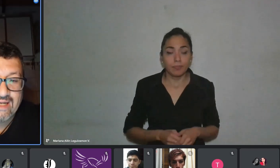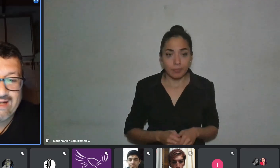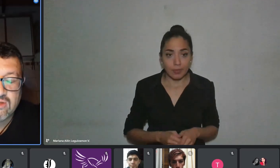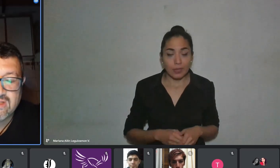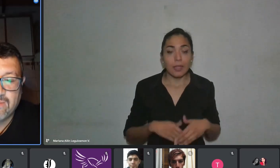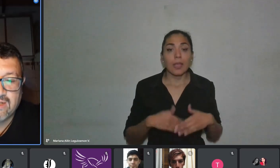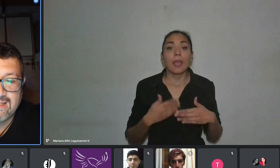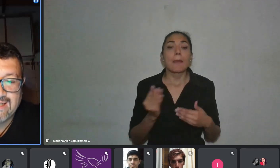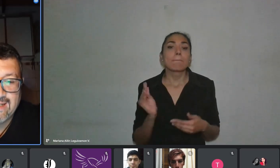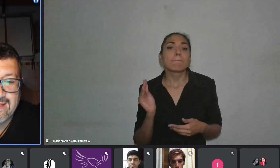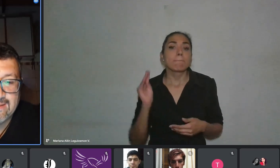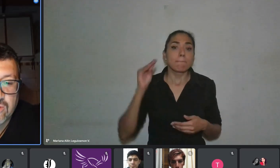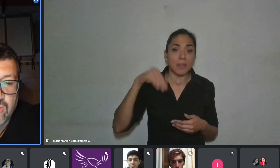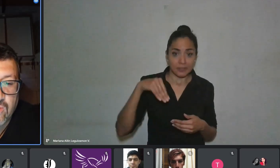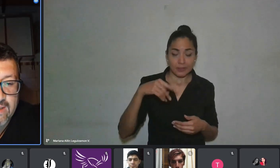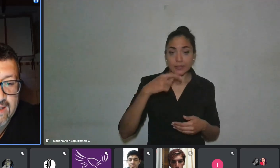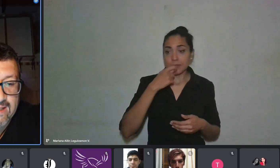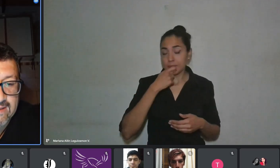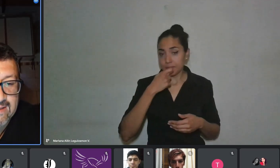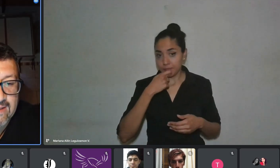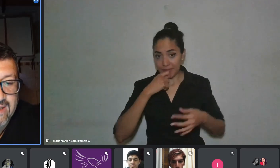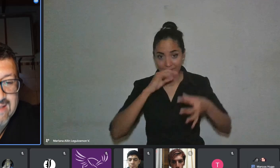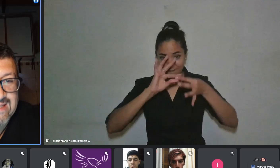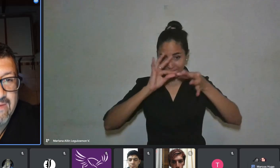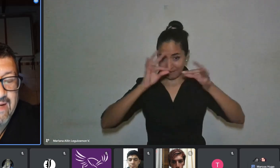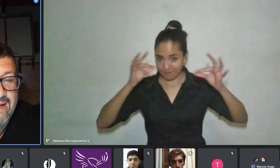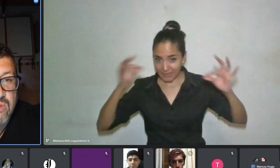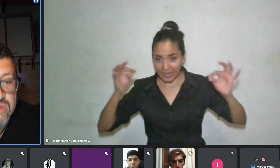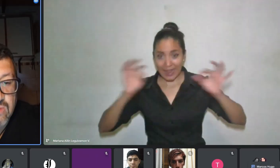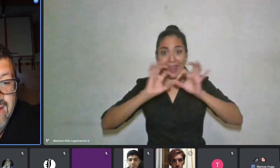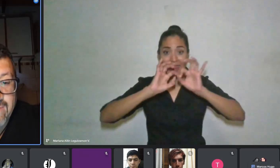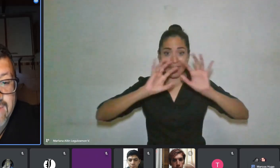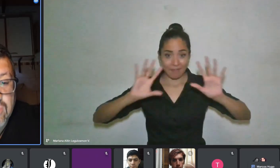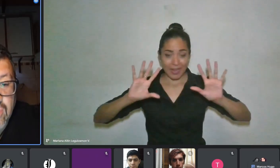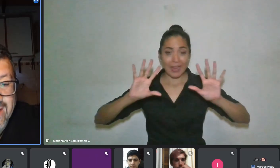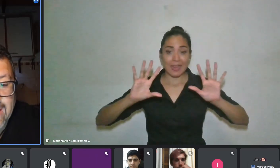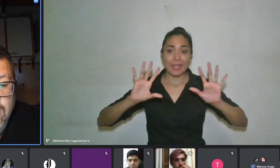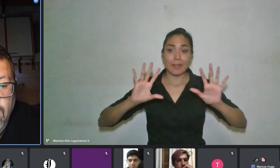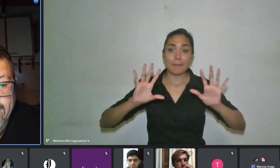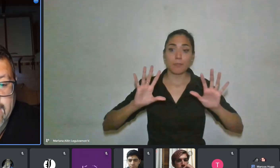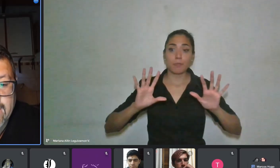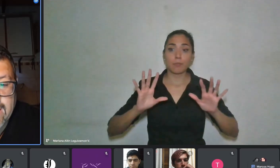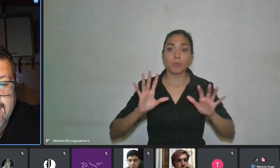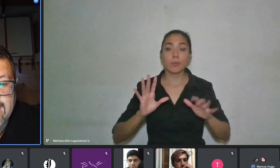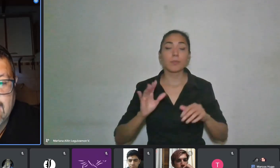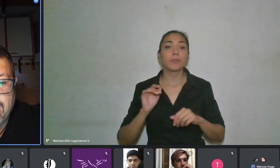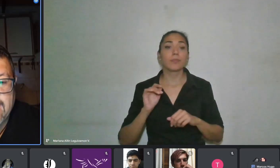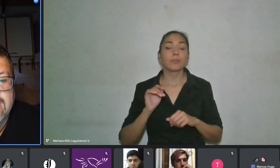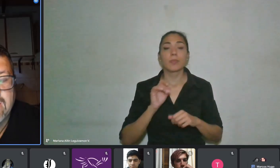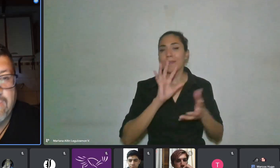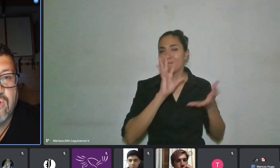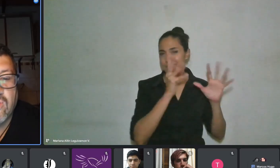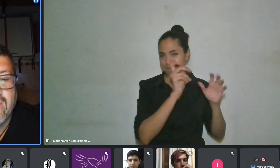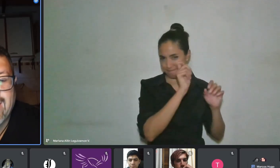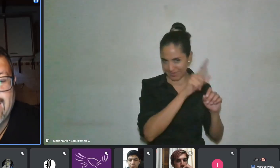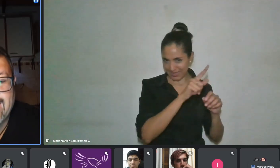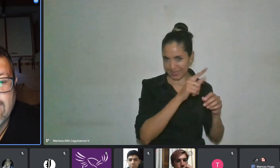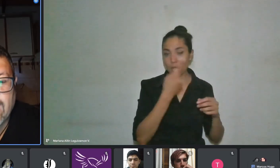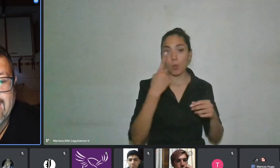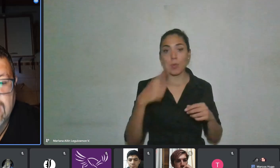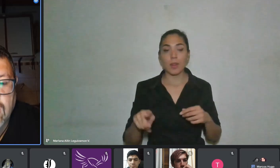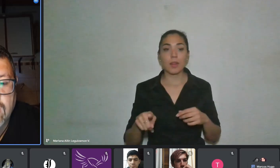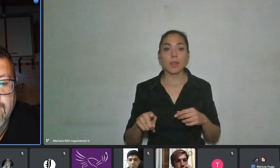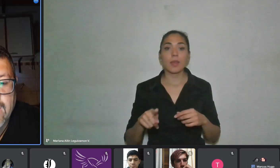del concepto que tiene dentro de lo que es el liberalismo, según la definición que él toma, es el principio de